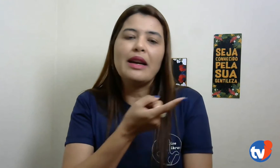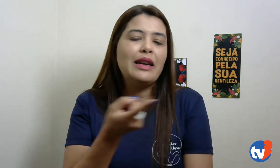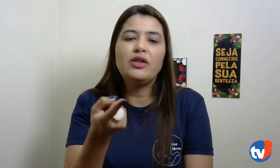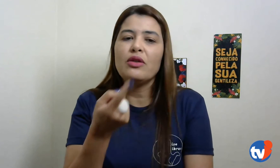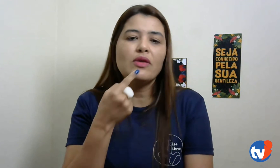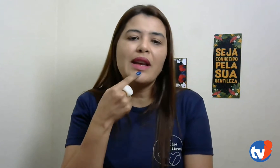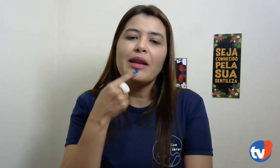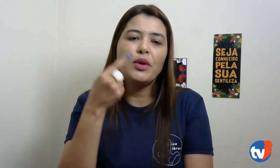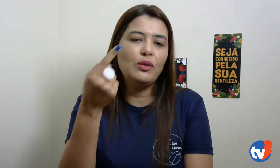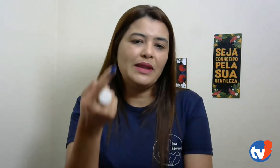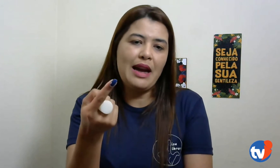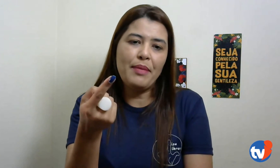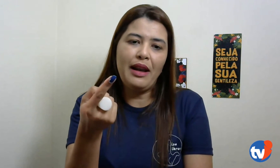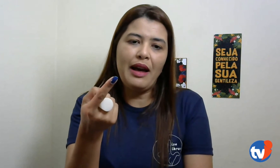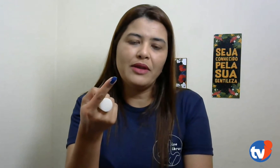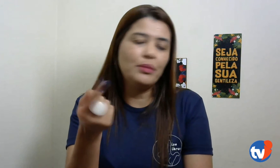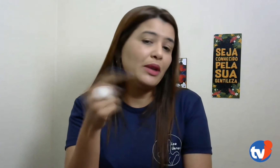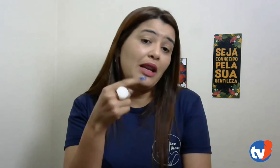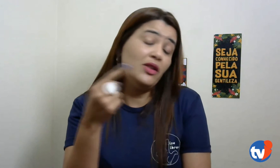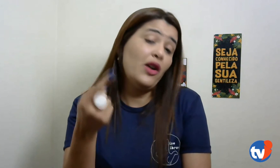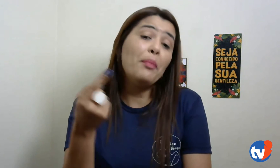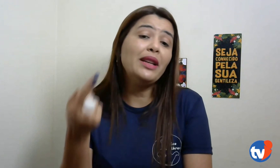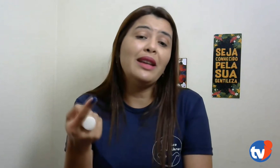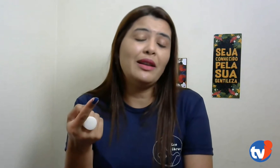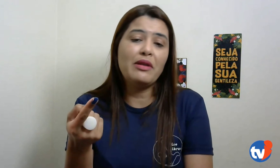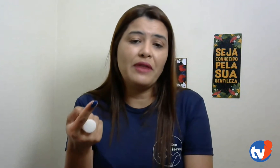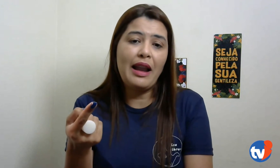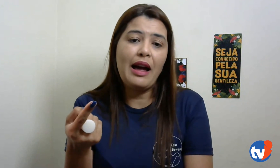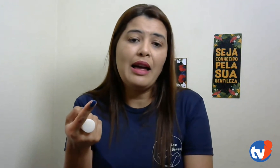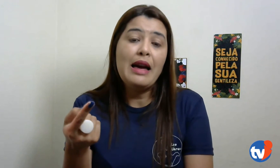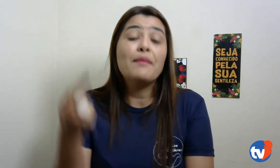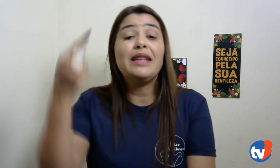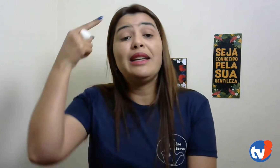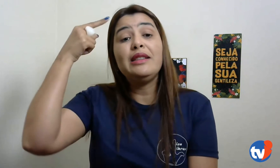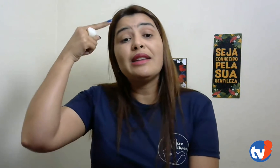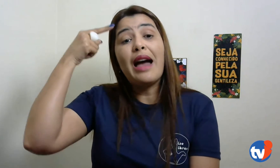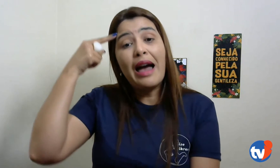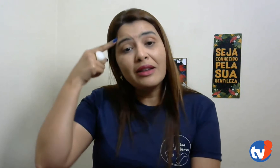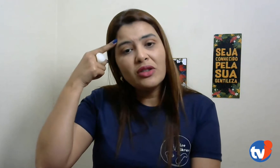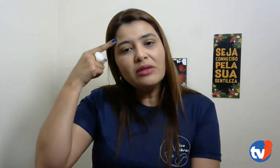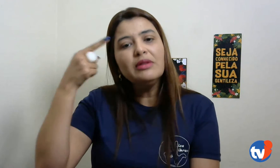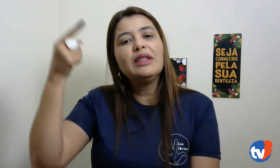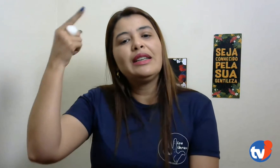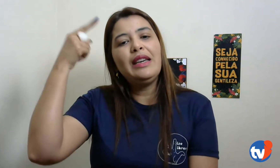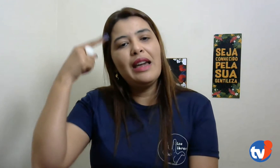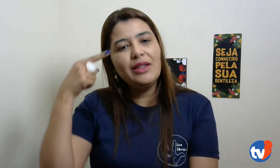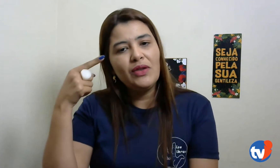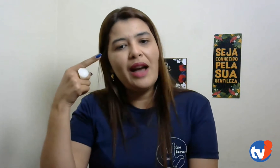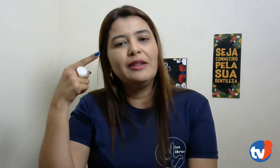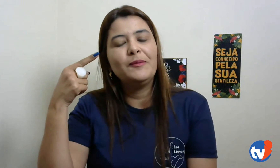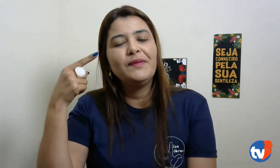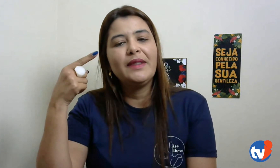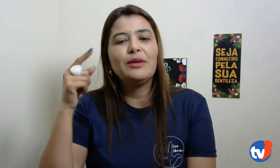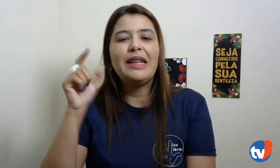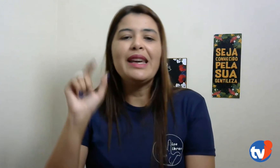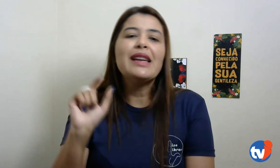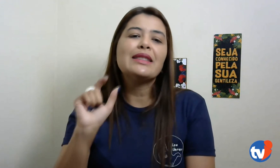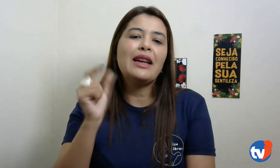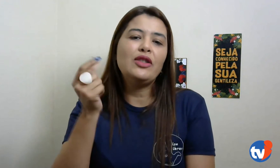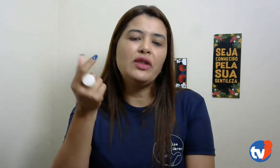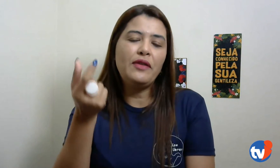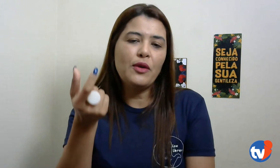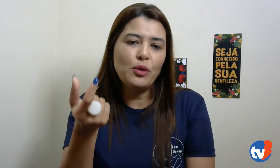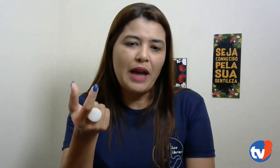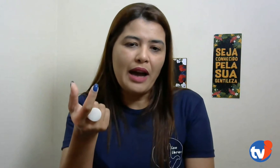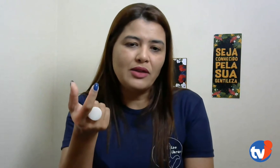alguma coisa, eles não conseguem pronunciar a palavra, porque eles não aprenderam a falar. Mas eles acham que eles falam. Então